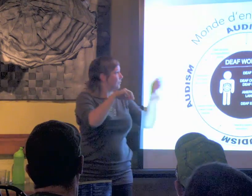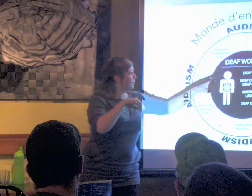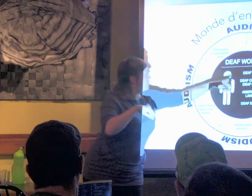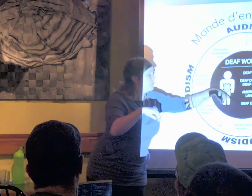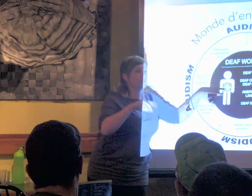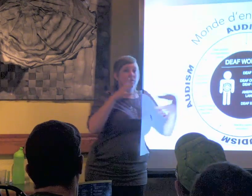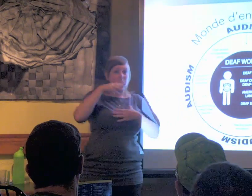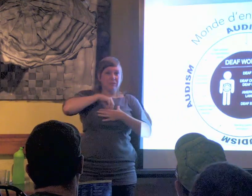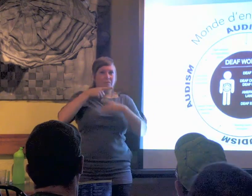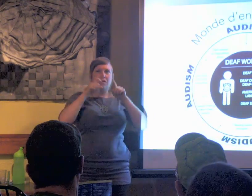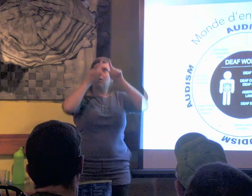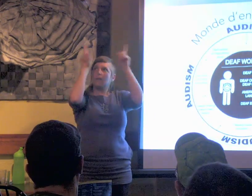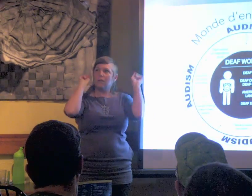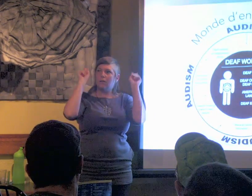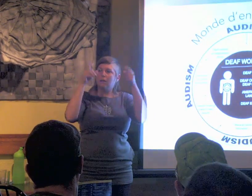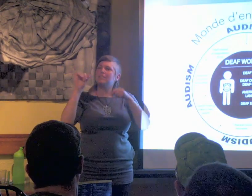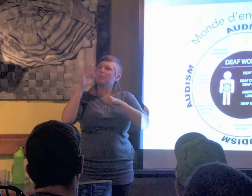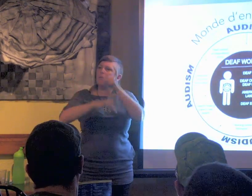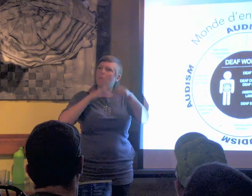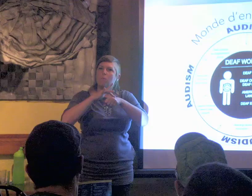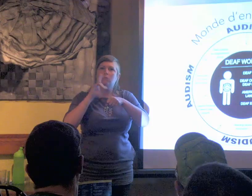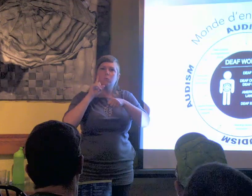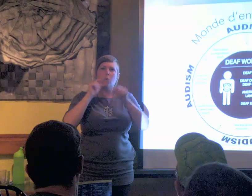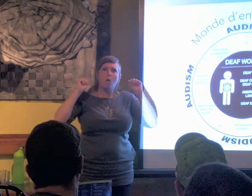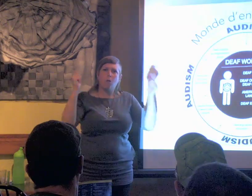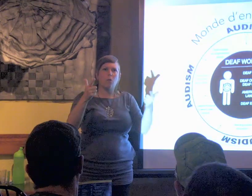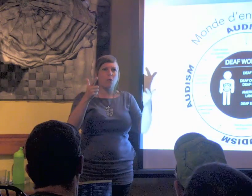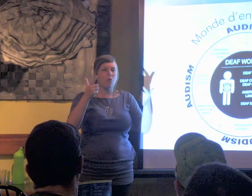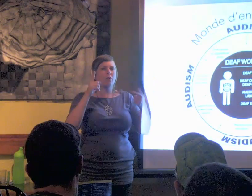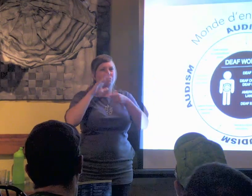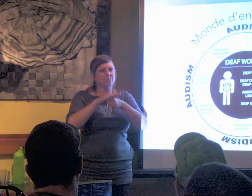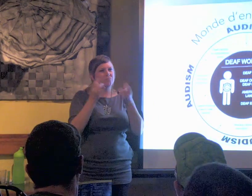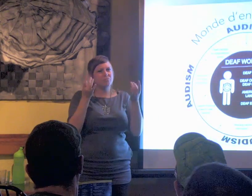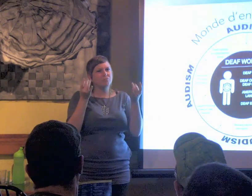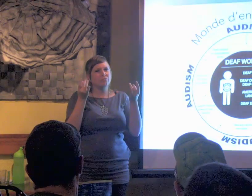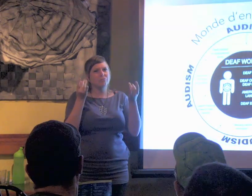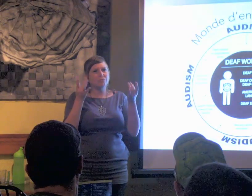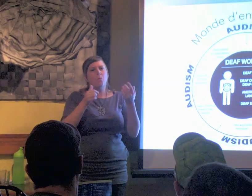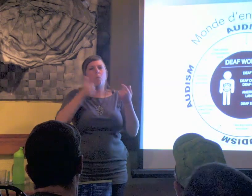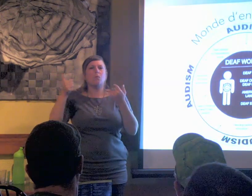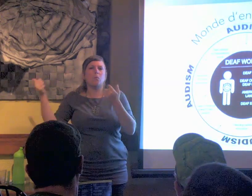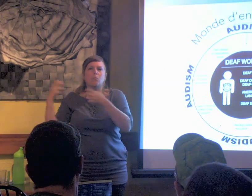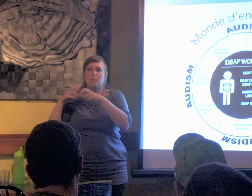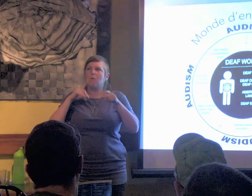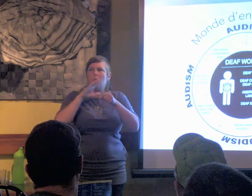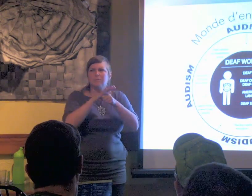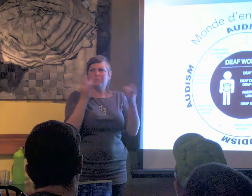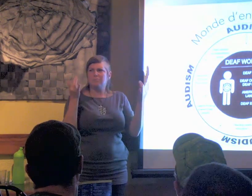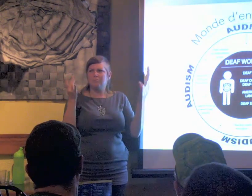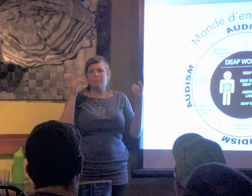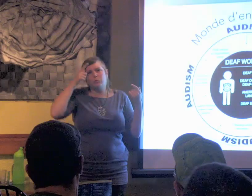Je parlais de d'autres termes tantôt, mais effectivement, les personnes sourdes finissent par intégrer toutes sortes d'aspects face à